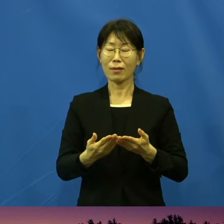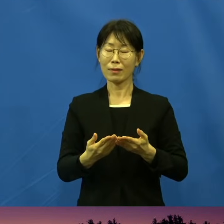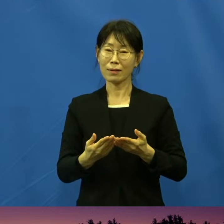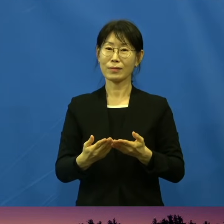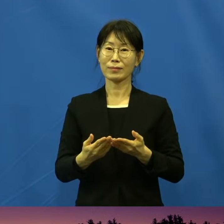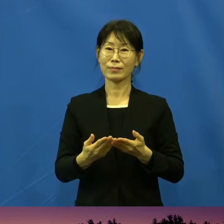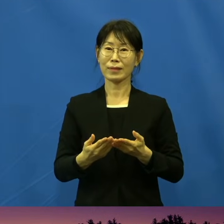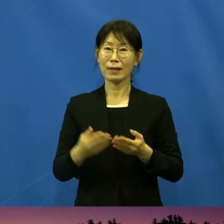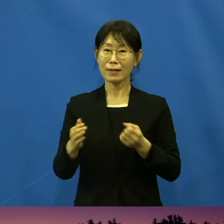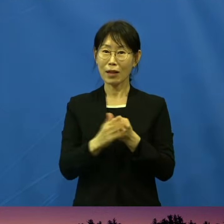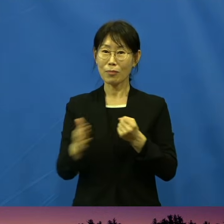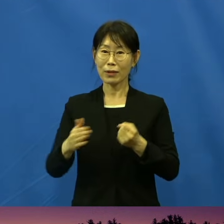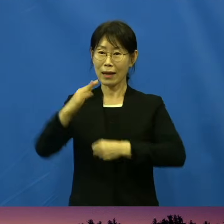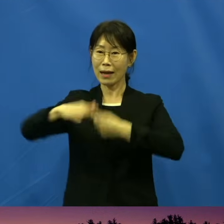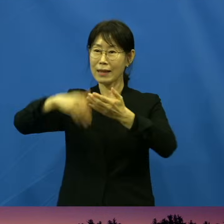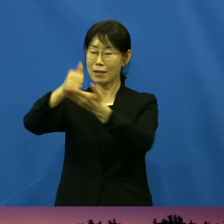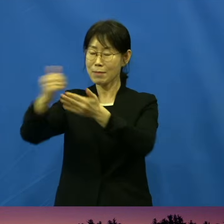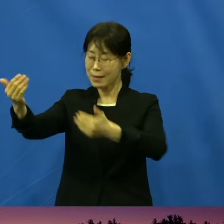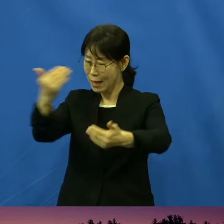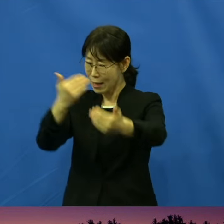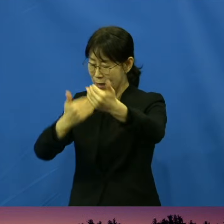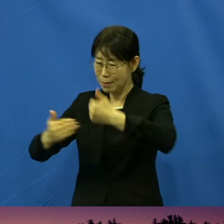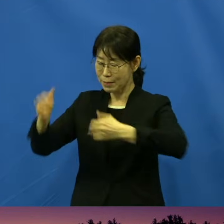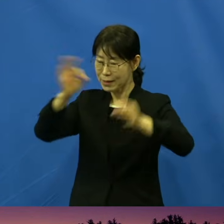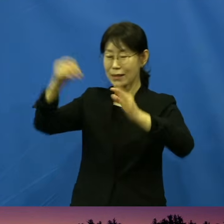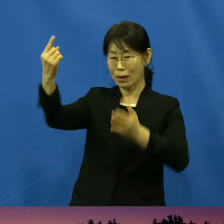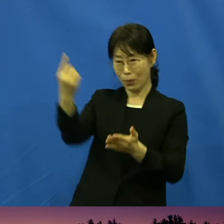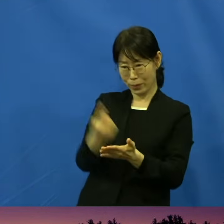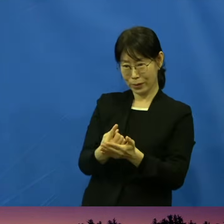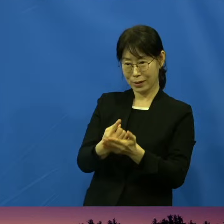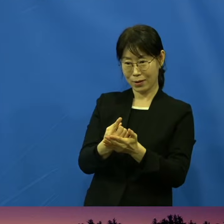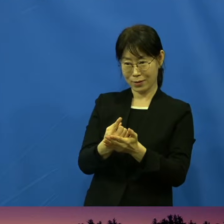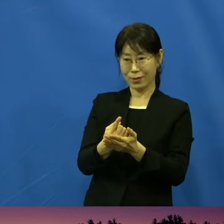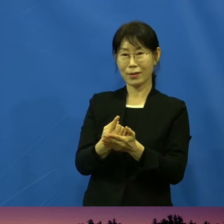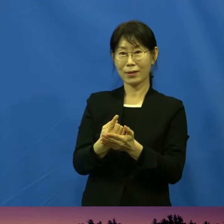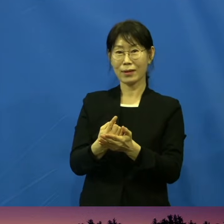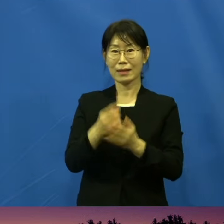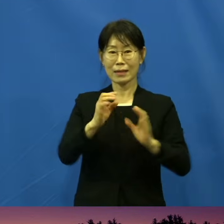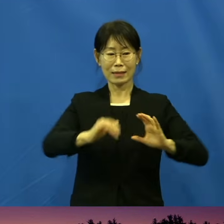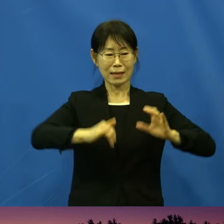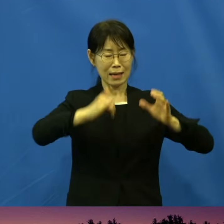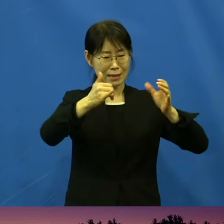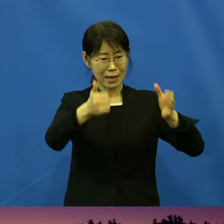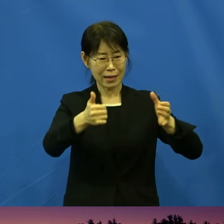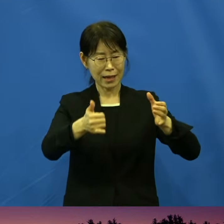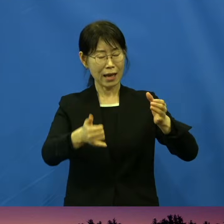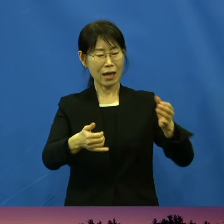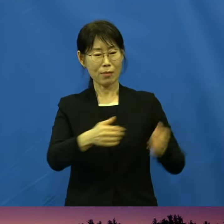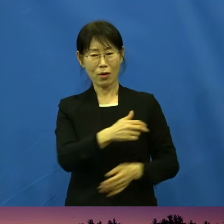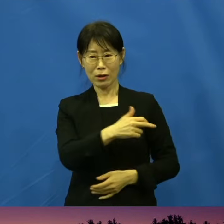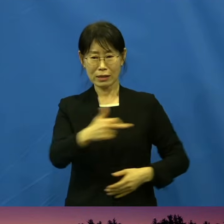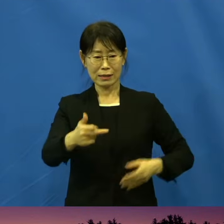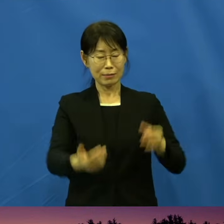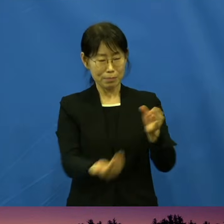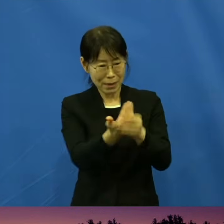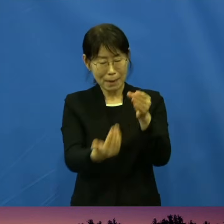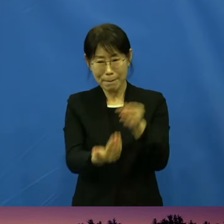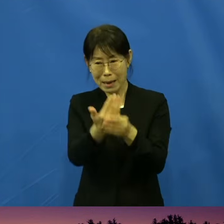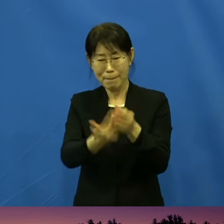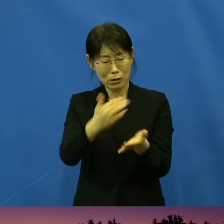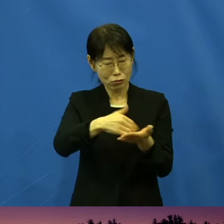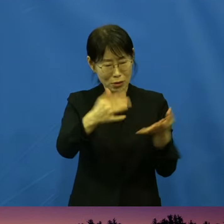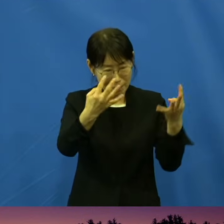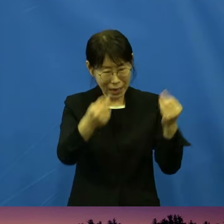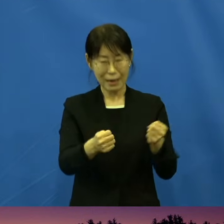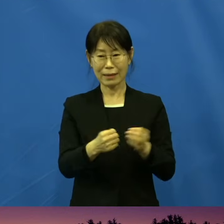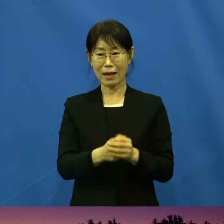이것을 우리는 신적 개입이라고 그러죠. 신적 개입. 세상에 뉴스가 대단한 뉴스들이 있고